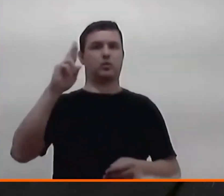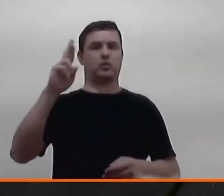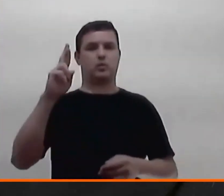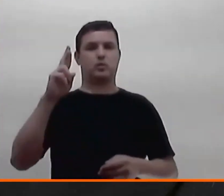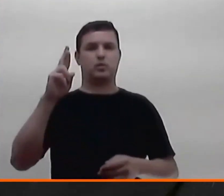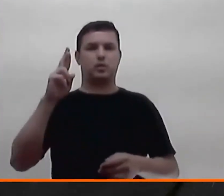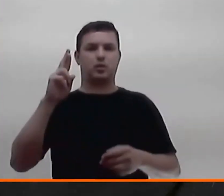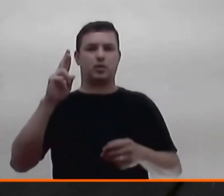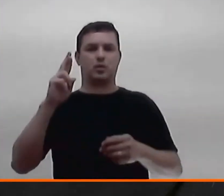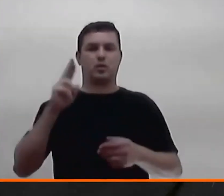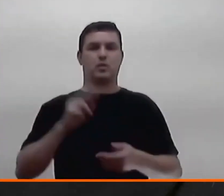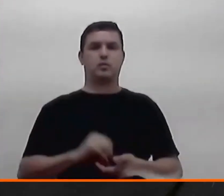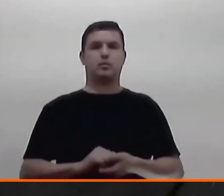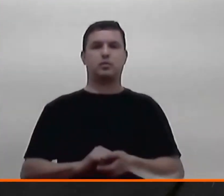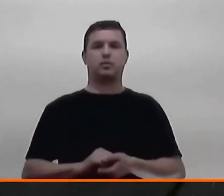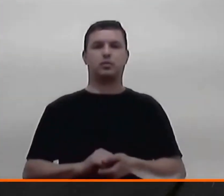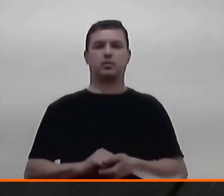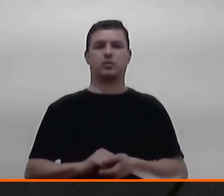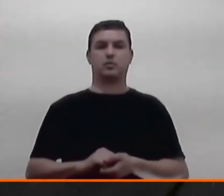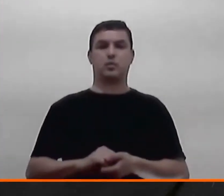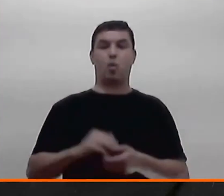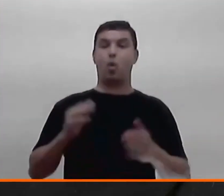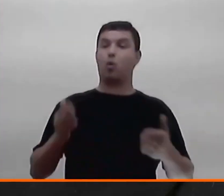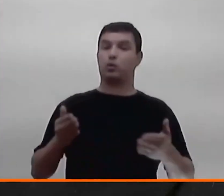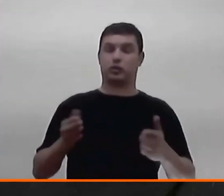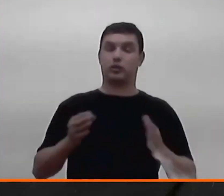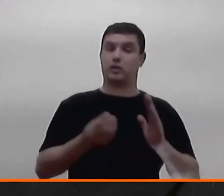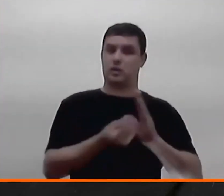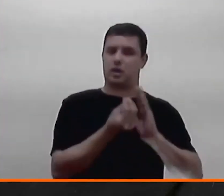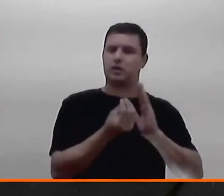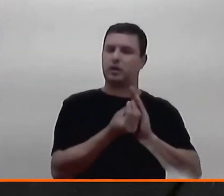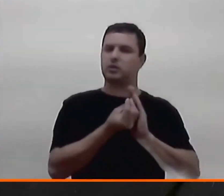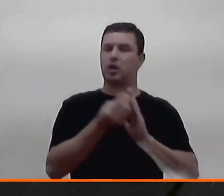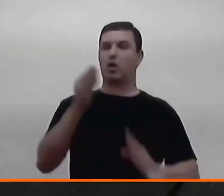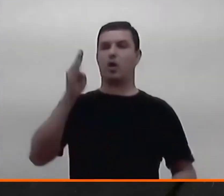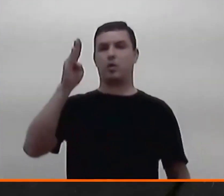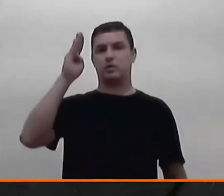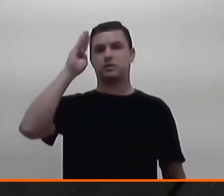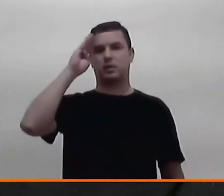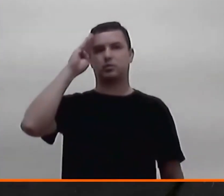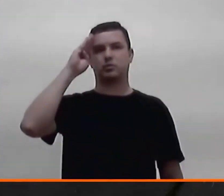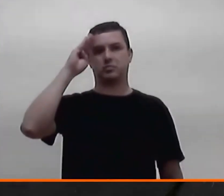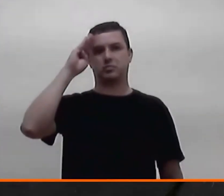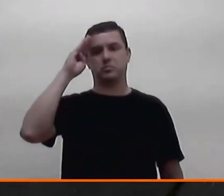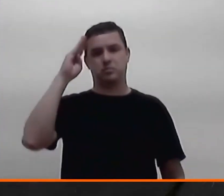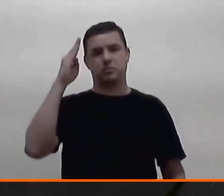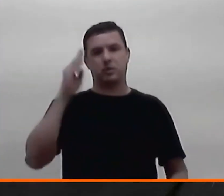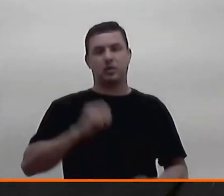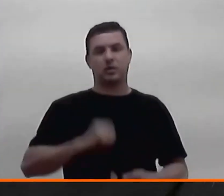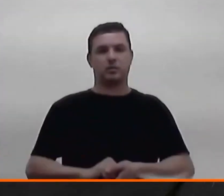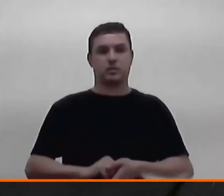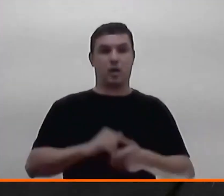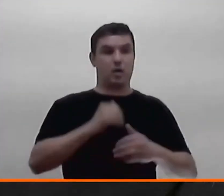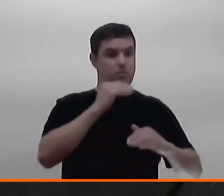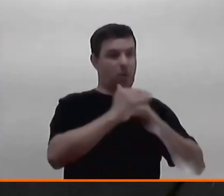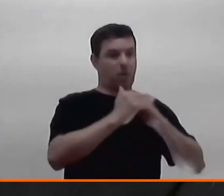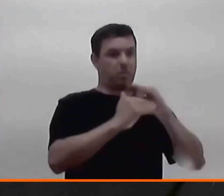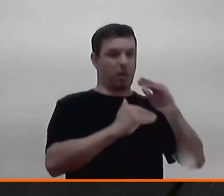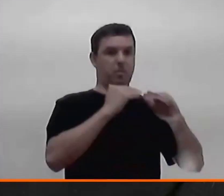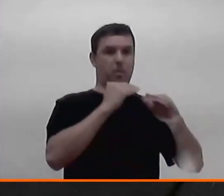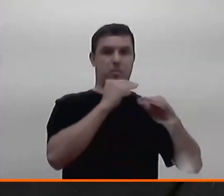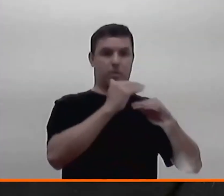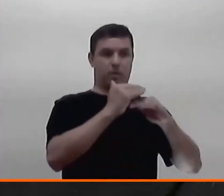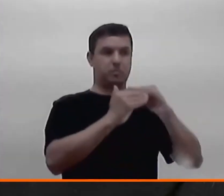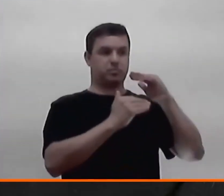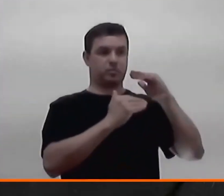exército, nós estamos na igreja, não é? Então a igreja está sendo edificada, e à medida que a igreja